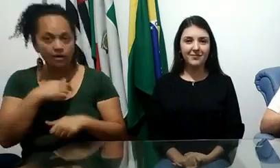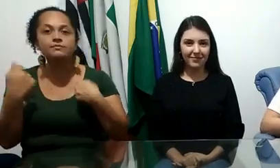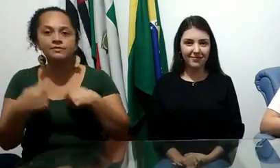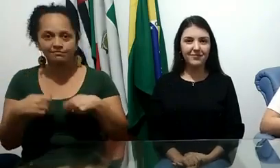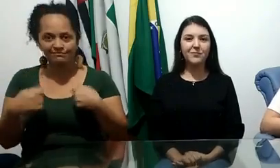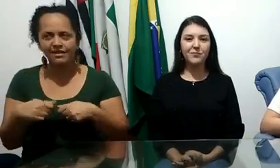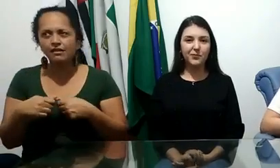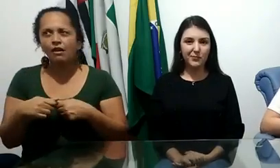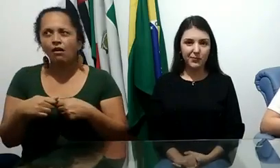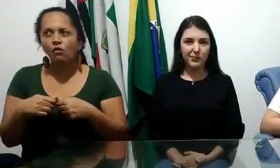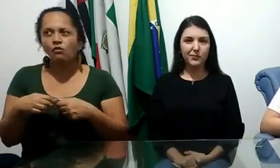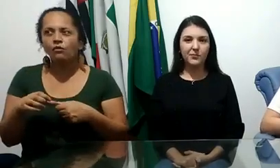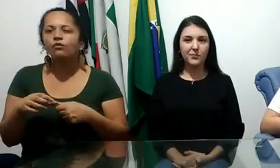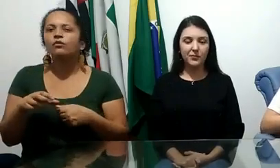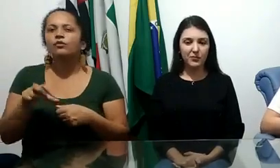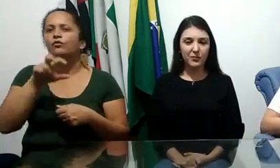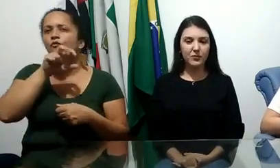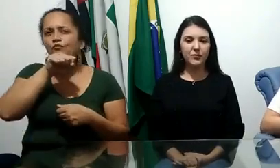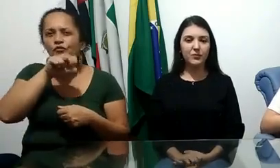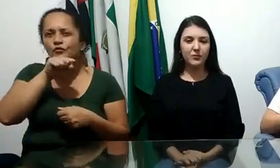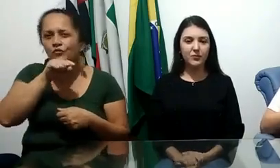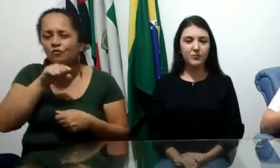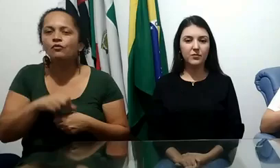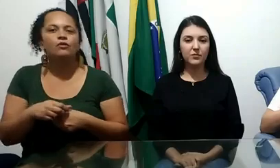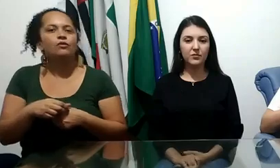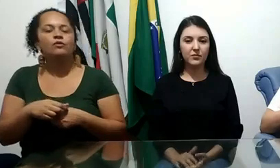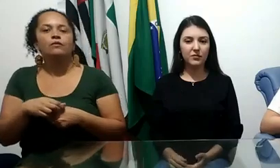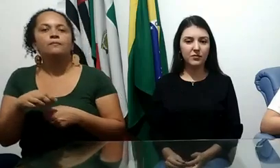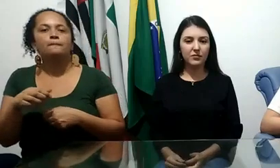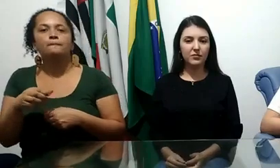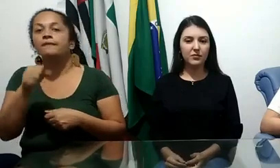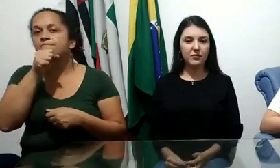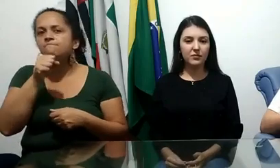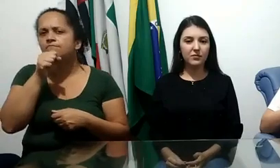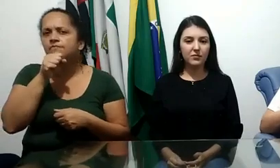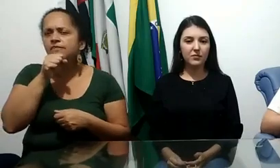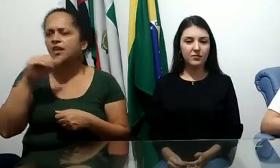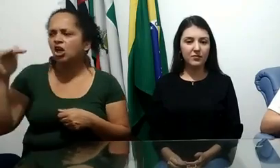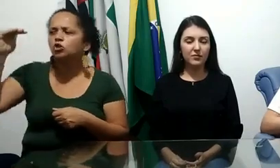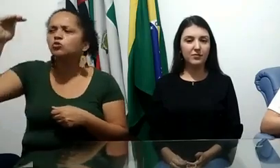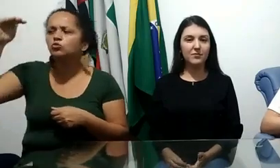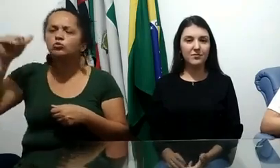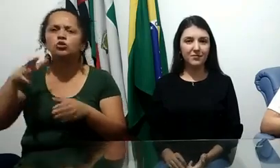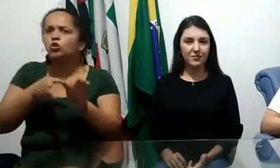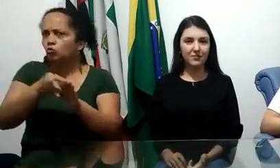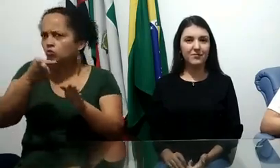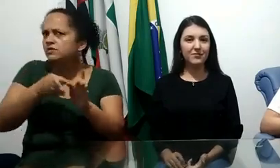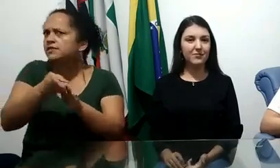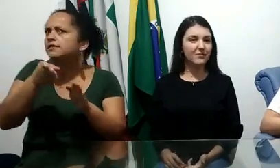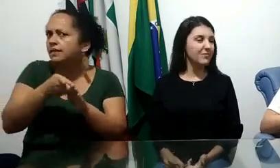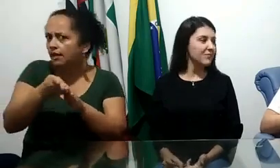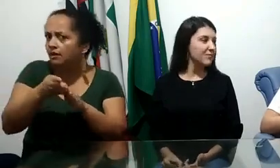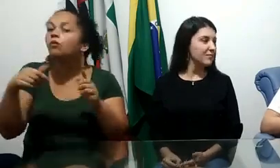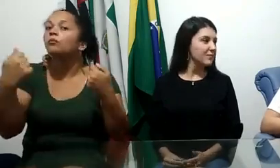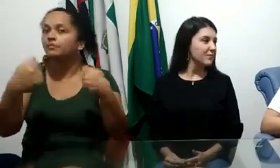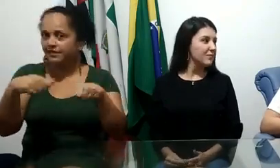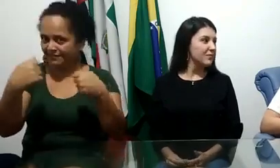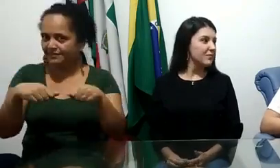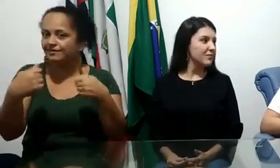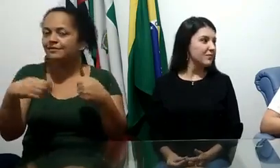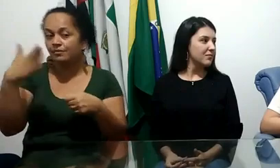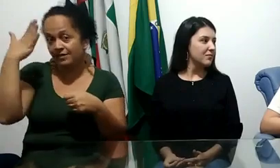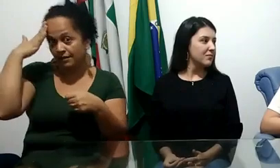ser obediente. Muitas vezes, na nossa adolescência, a gente acha que a gente tem razão de tudo, que a gente